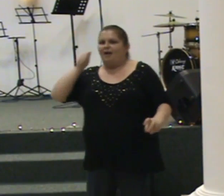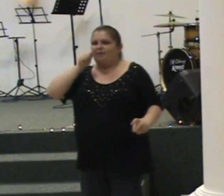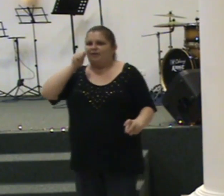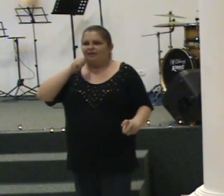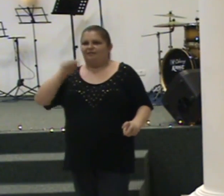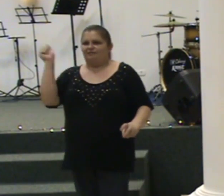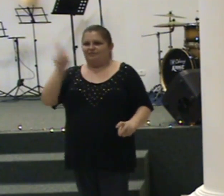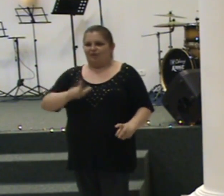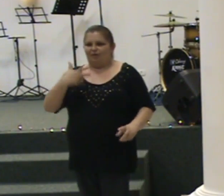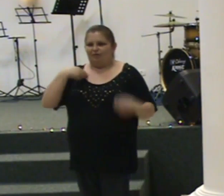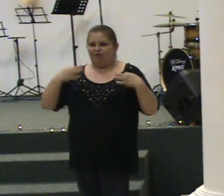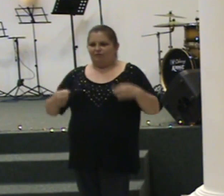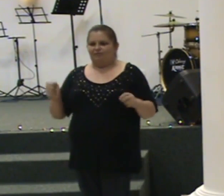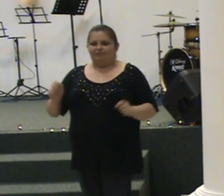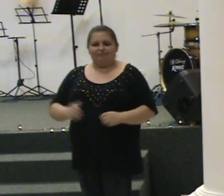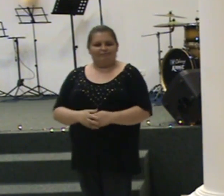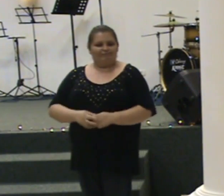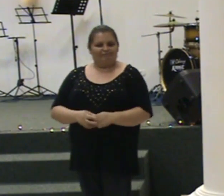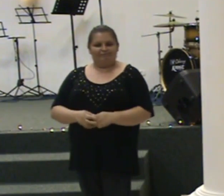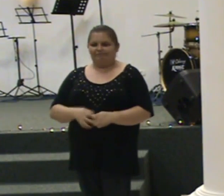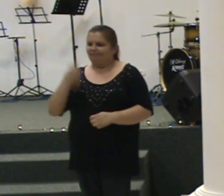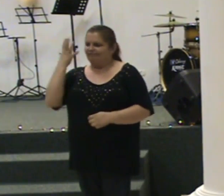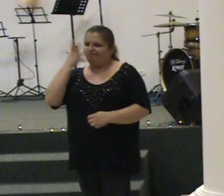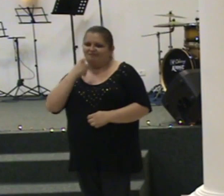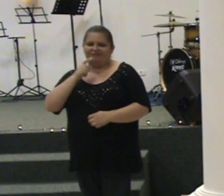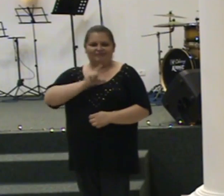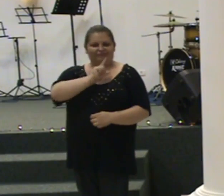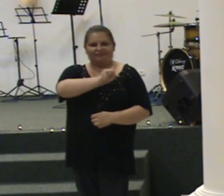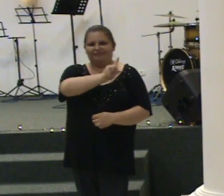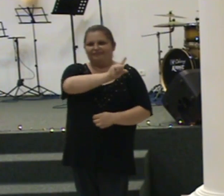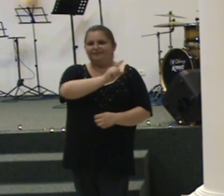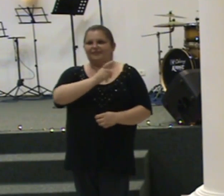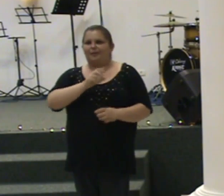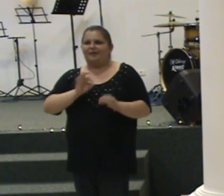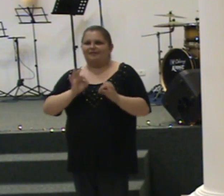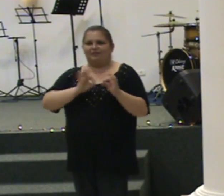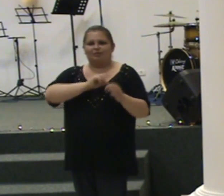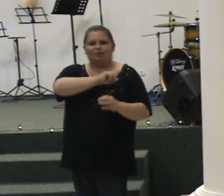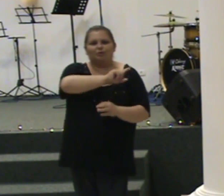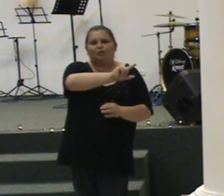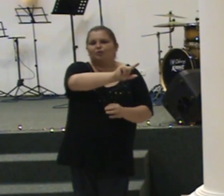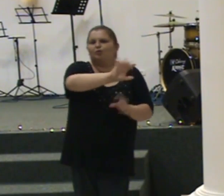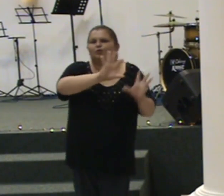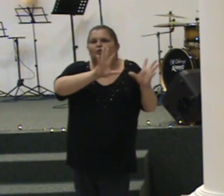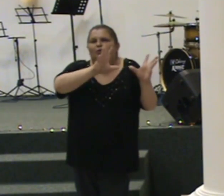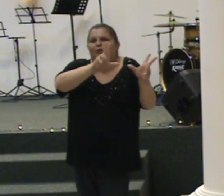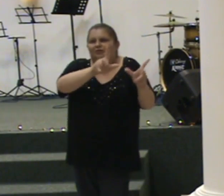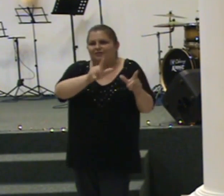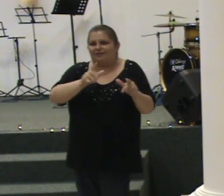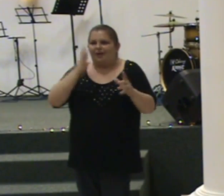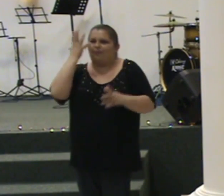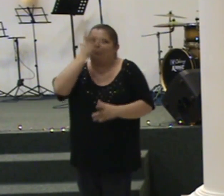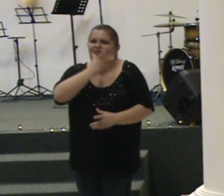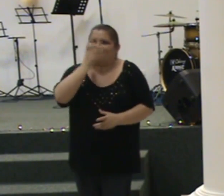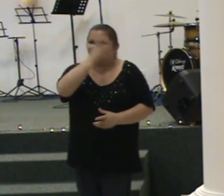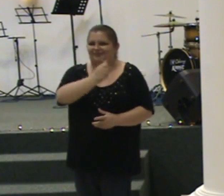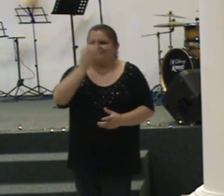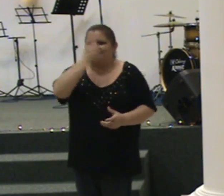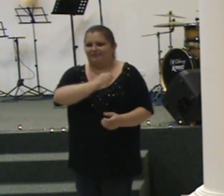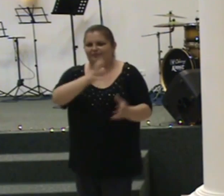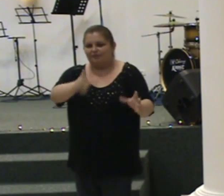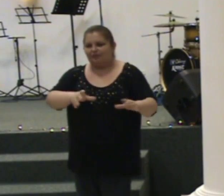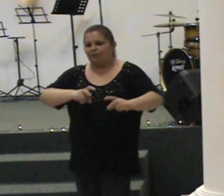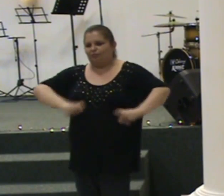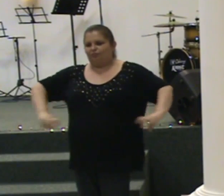azul, fez a mãe ficar bonita, fez o pai ficar bonito, fez os irmãozinhos todos ficar bonitos. E todos